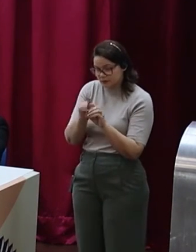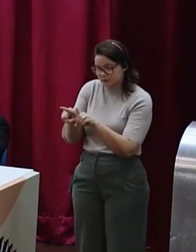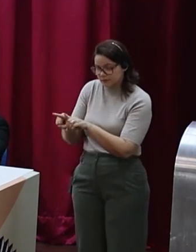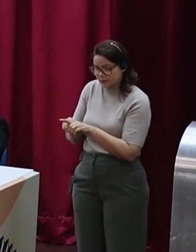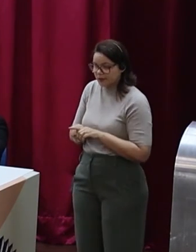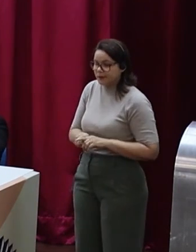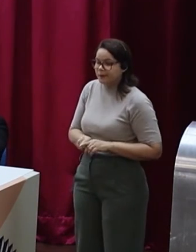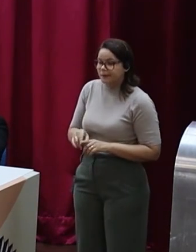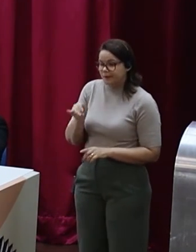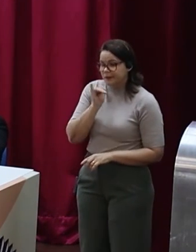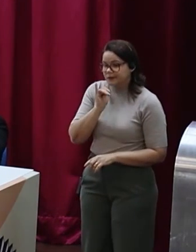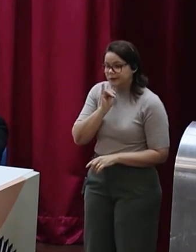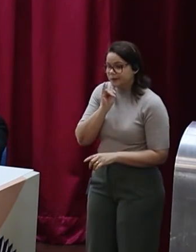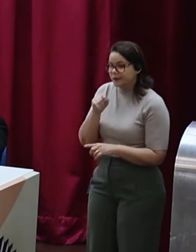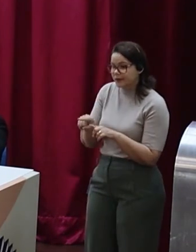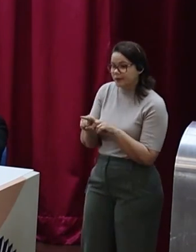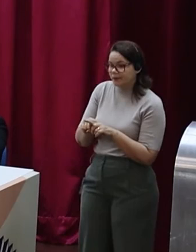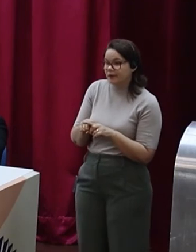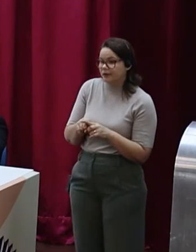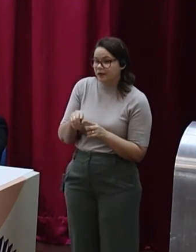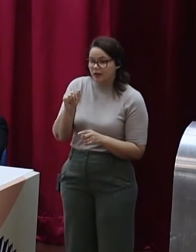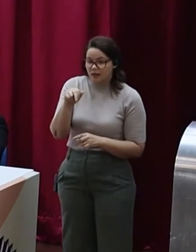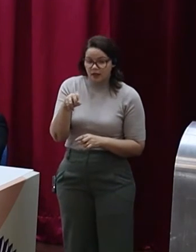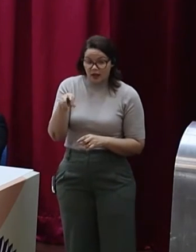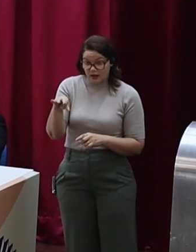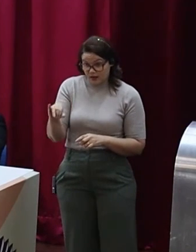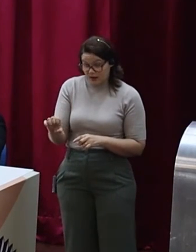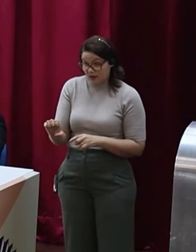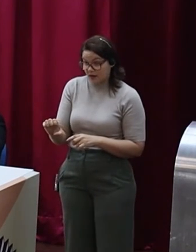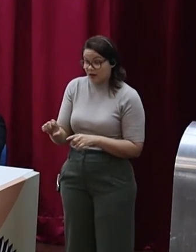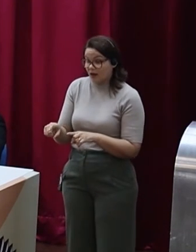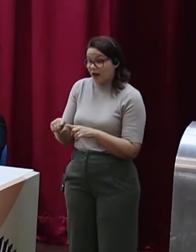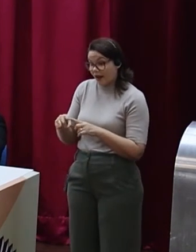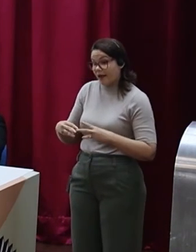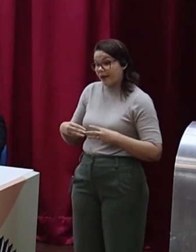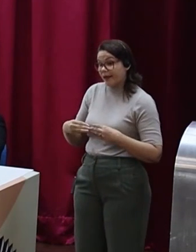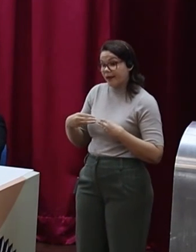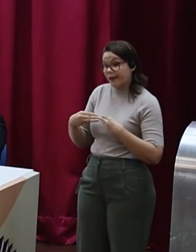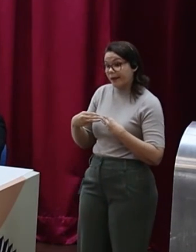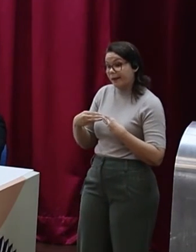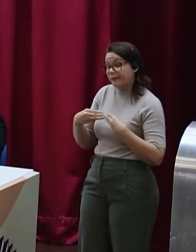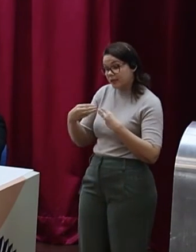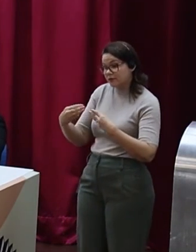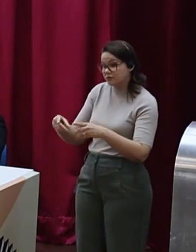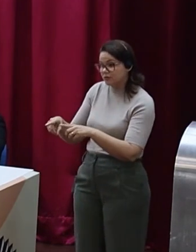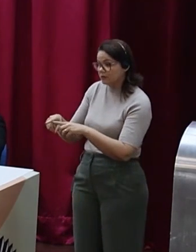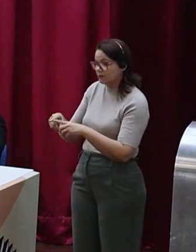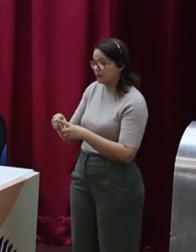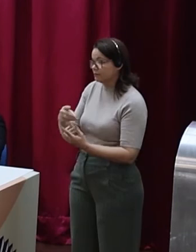por exemplo, a gente tem a Aniele Franco, hoje a ministra de Estado, né? Que até outro dia era uma ativista lutando por justiça pela irmã,